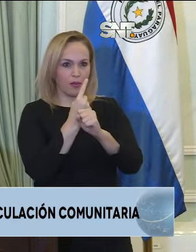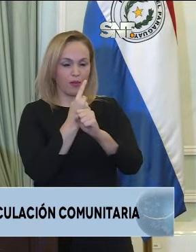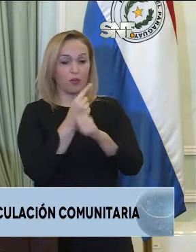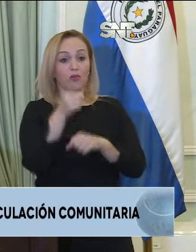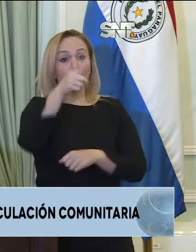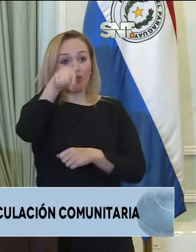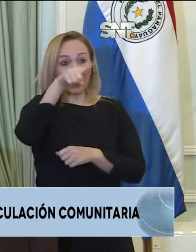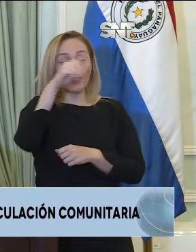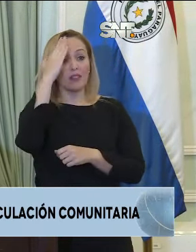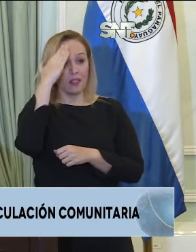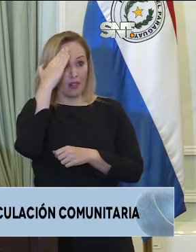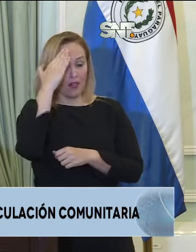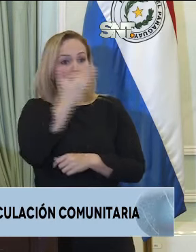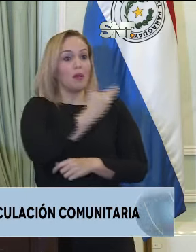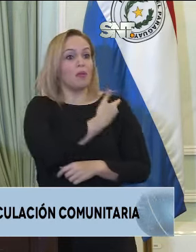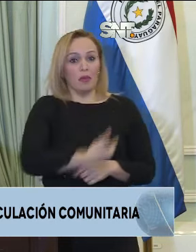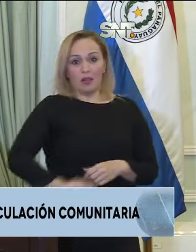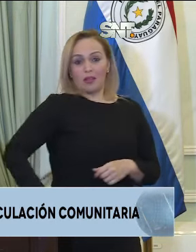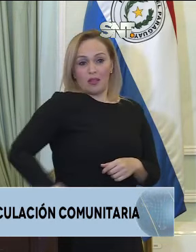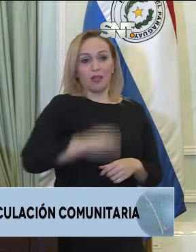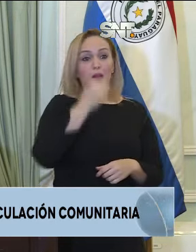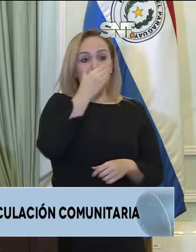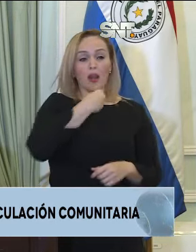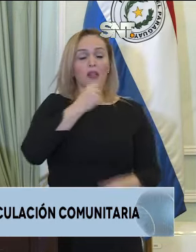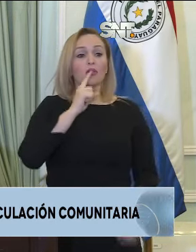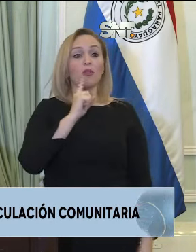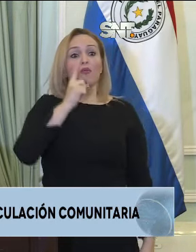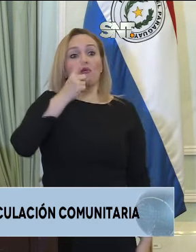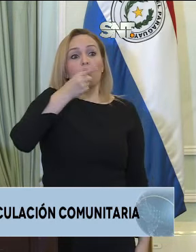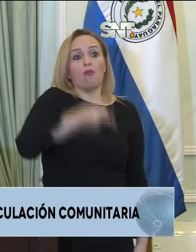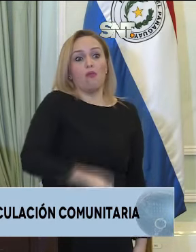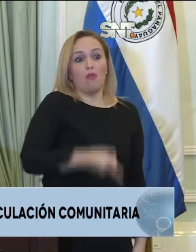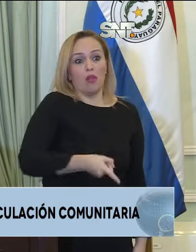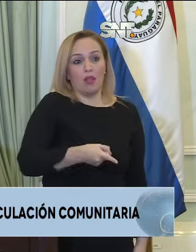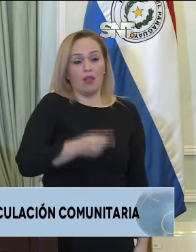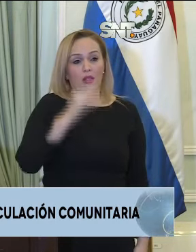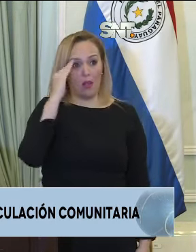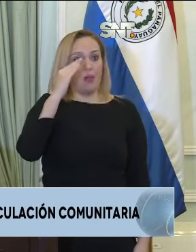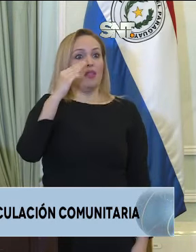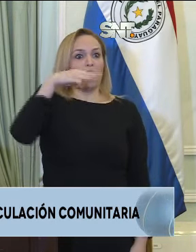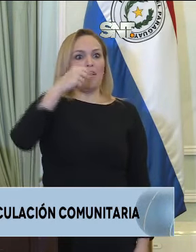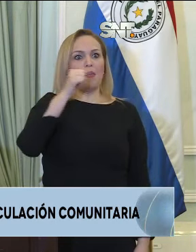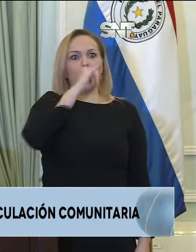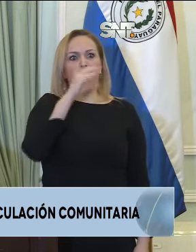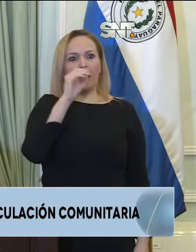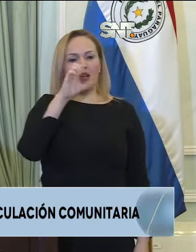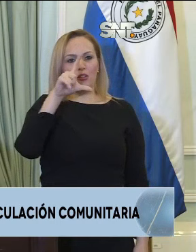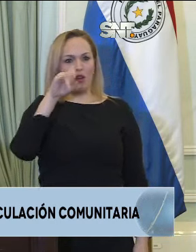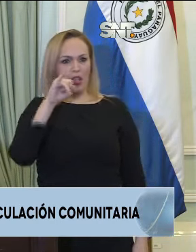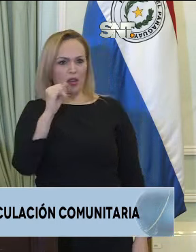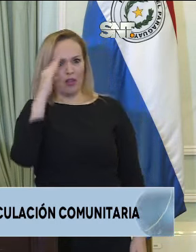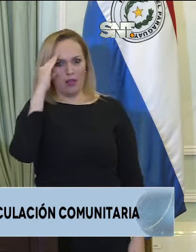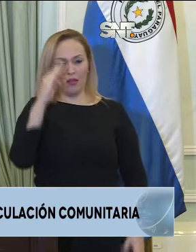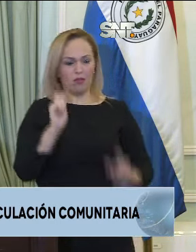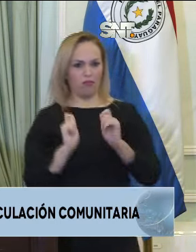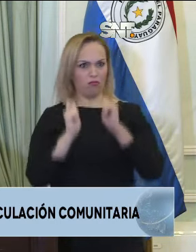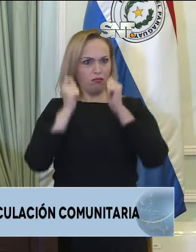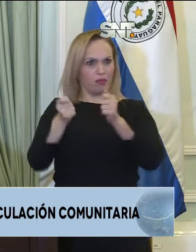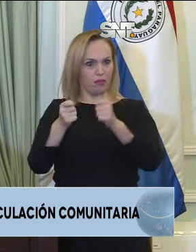ustedes saben que el presidente de la República ha ordenado al capitán Mazoleni hacerse cargo de la unidad de mando.